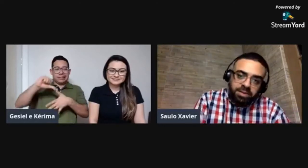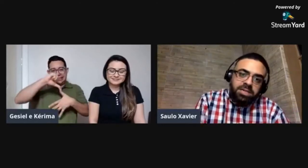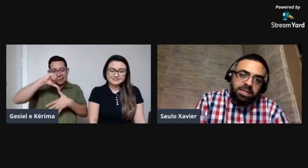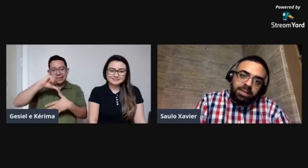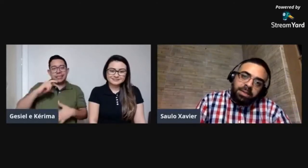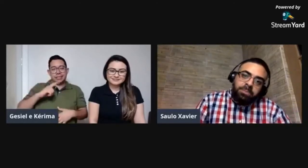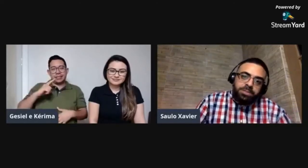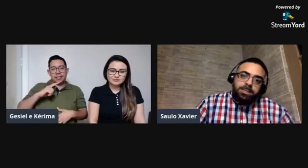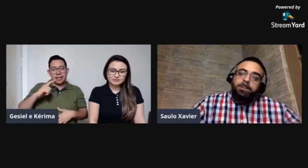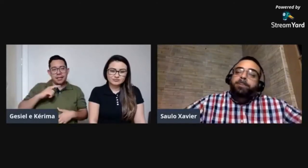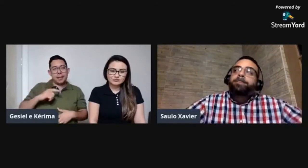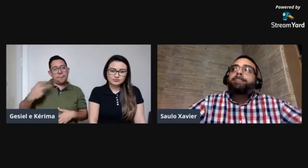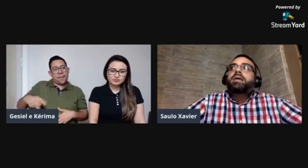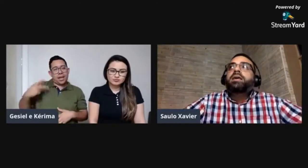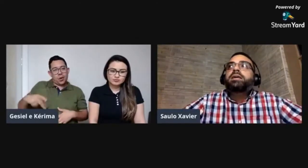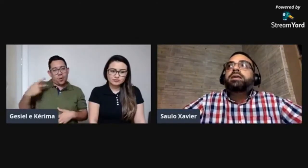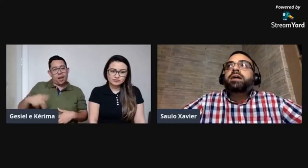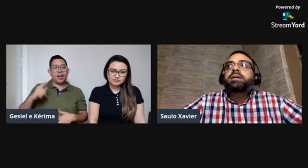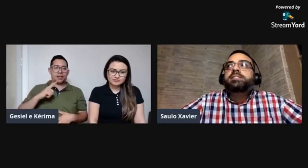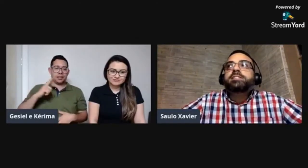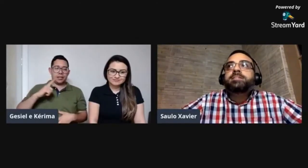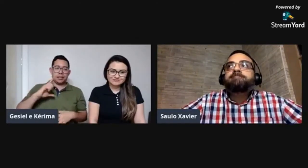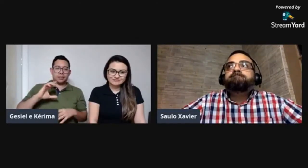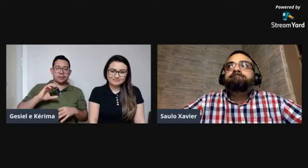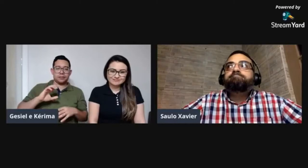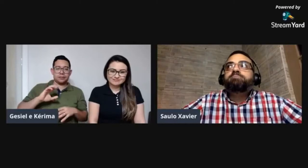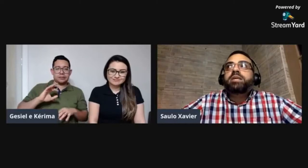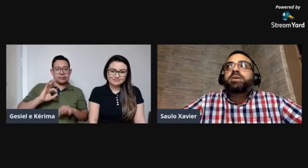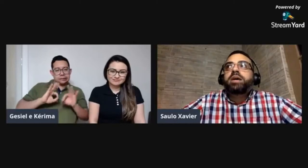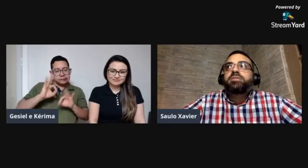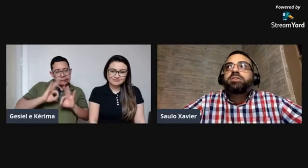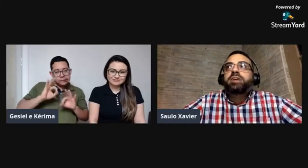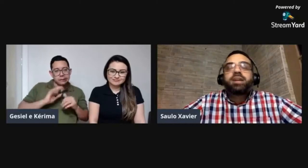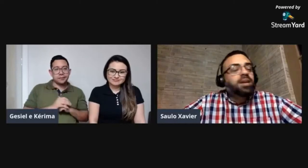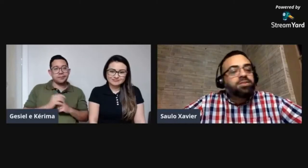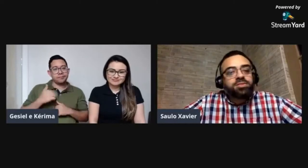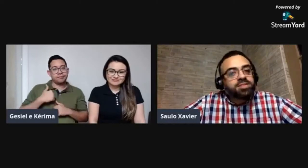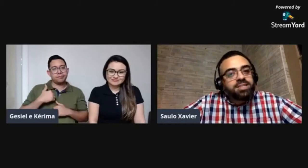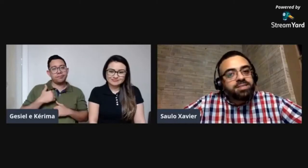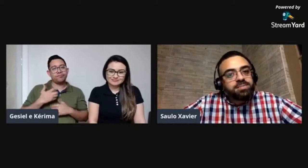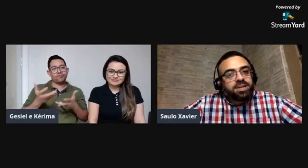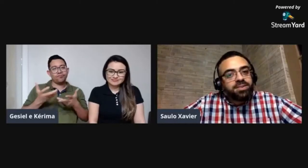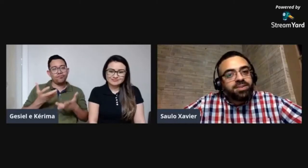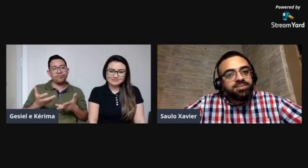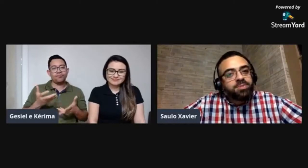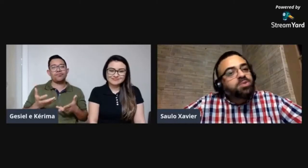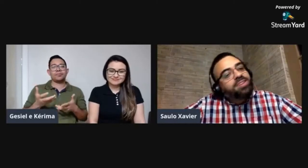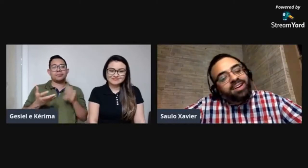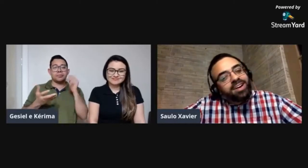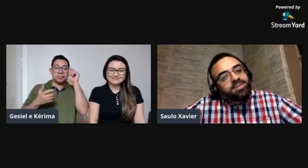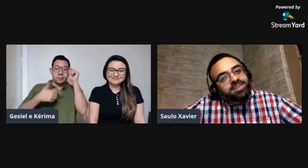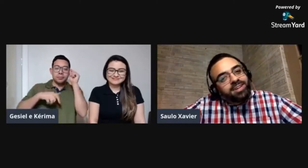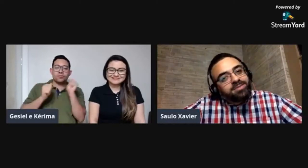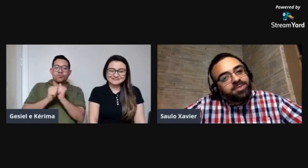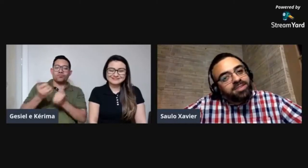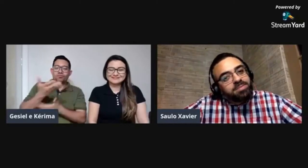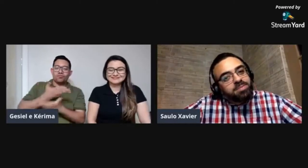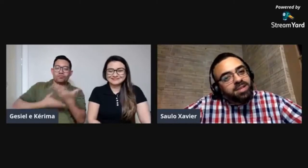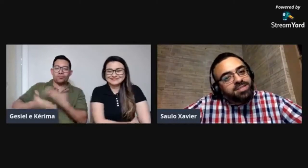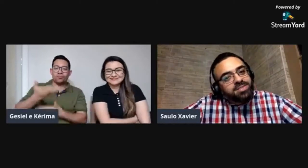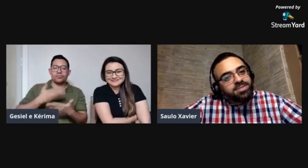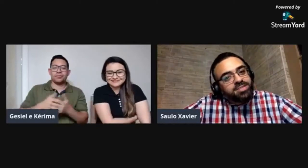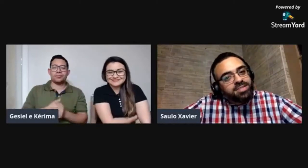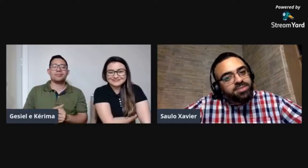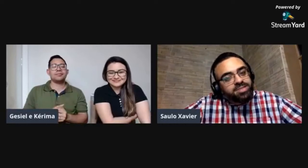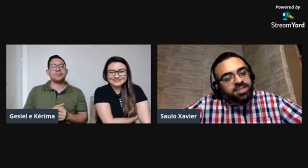No Paraguai já tem, por exemplo. E aí, assim, eu quero andar com vocês também agora. Foi muito legal voltar para